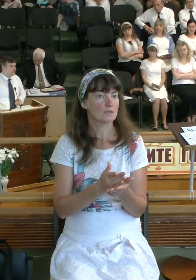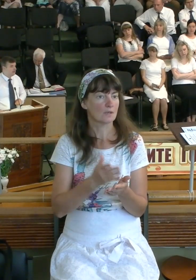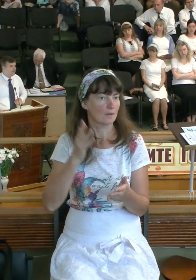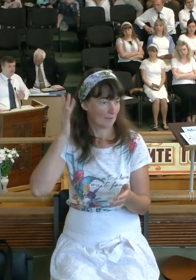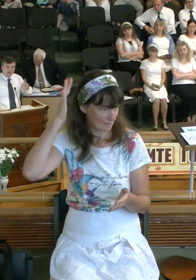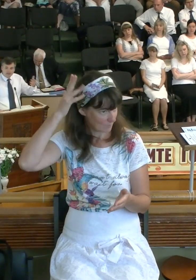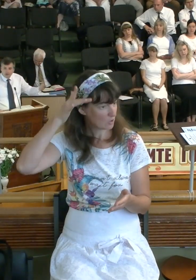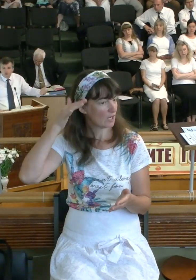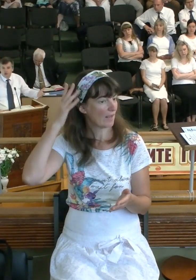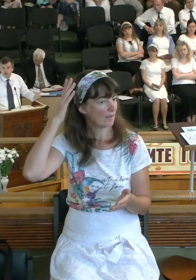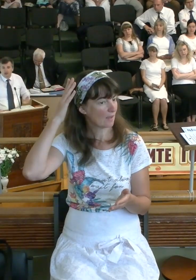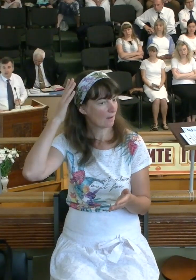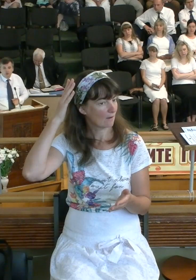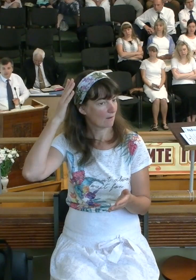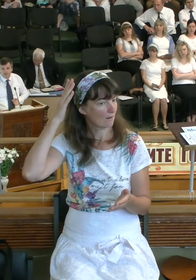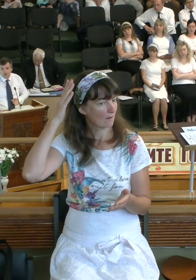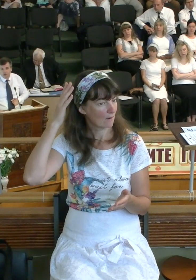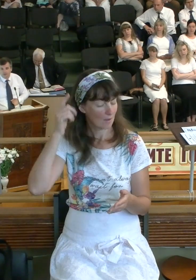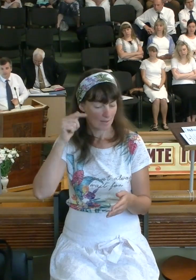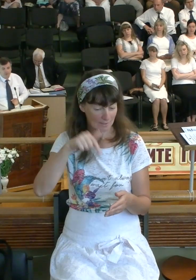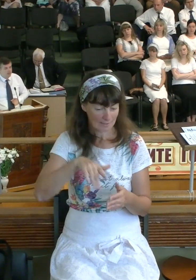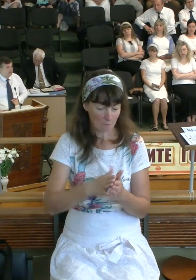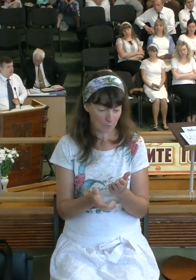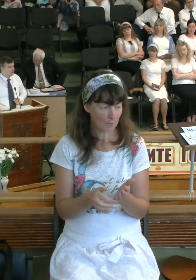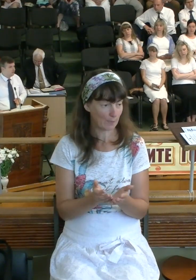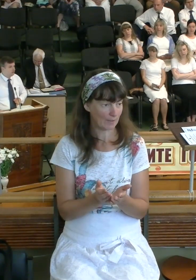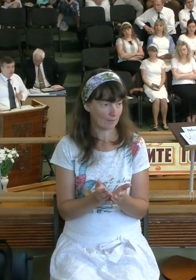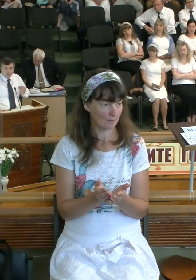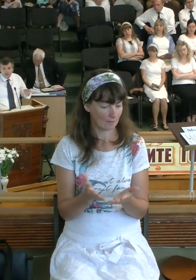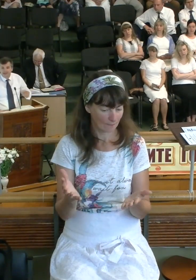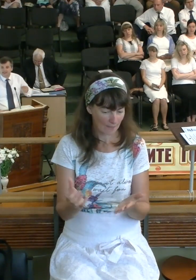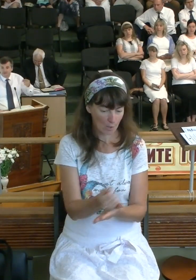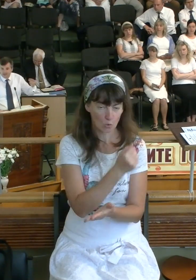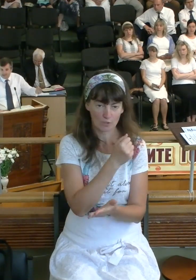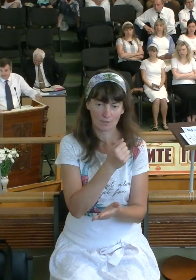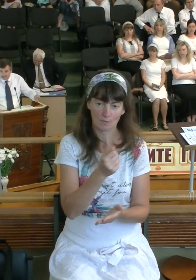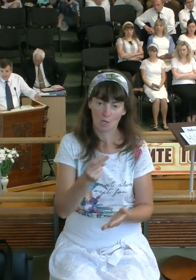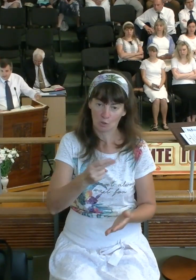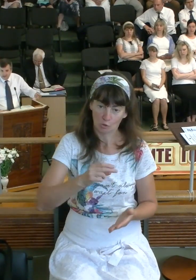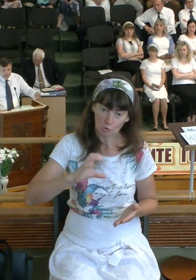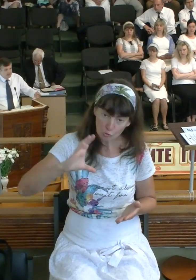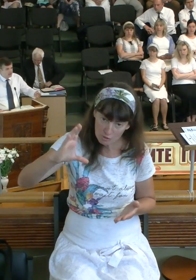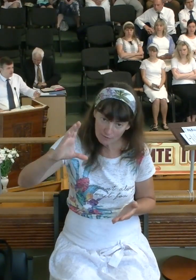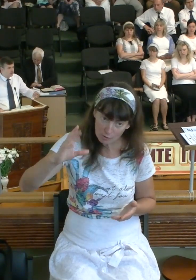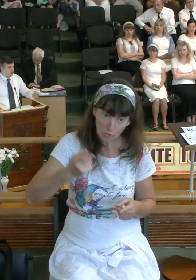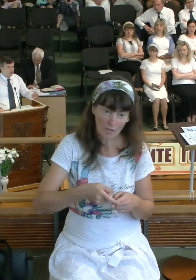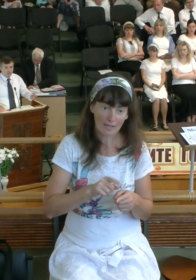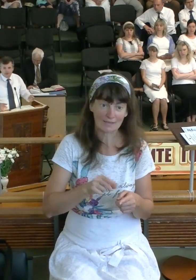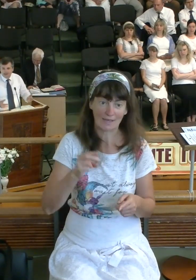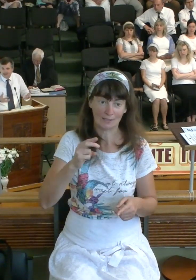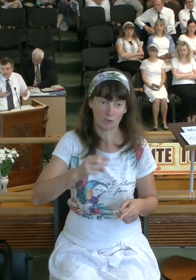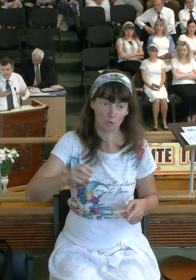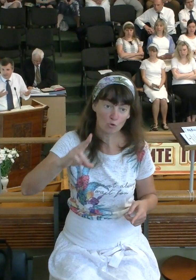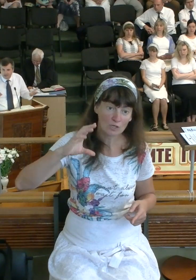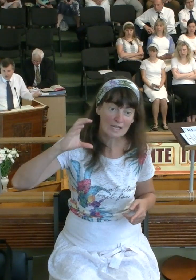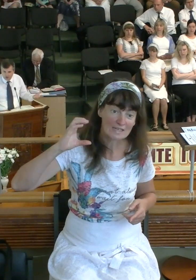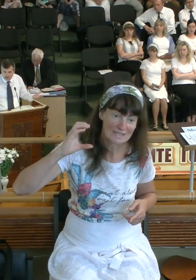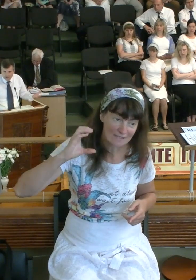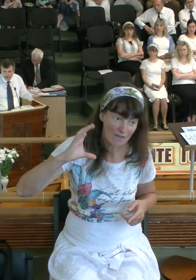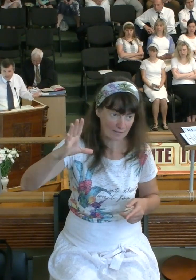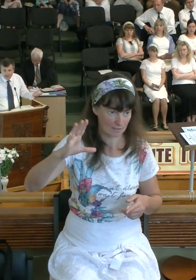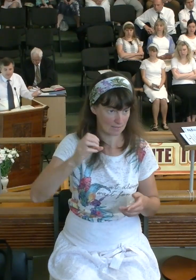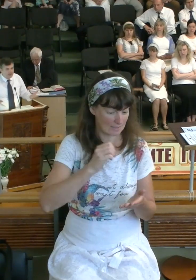мы находим там о том, что а Дух Святой – это Дух Святости. И сразу встает вопрос, а какая